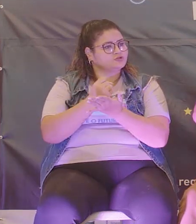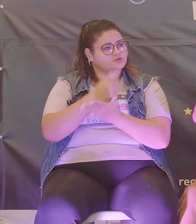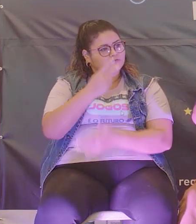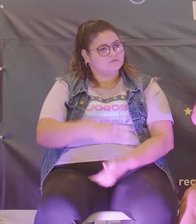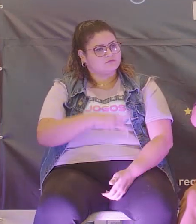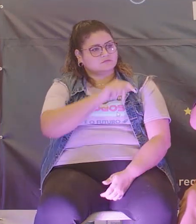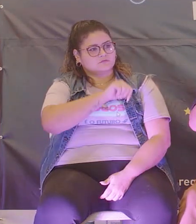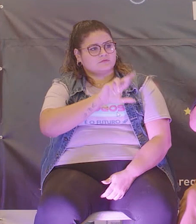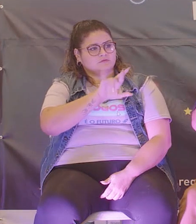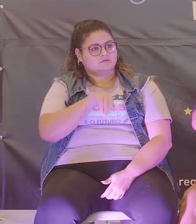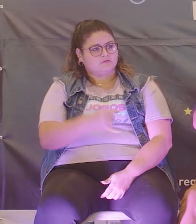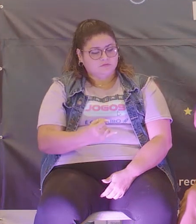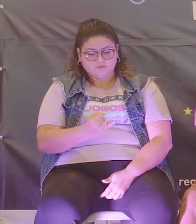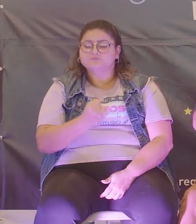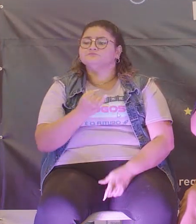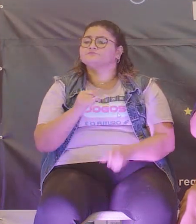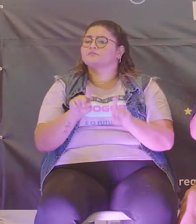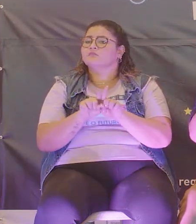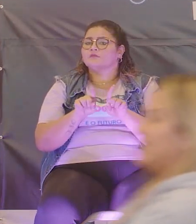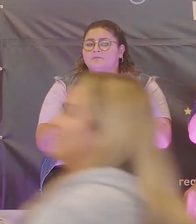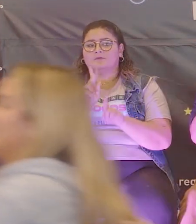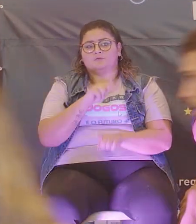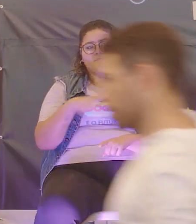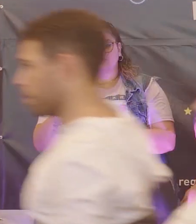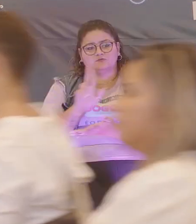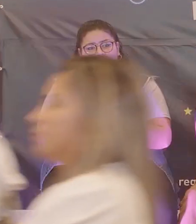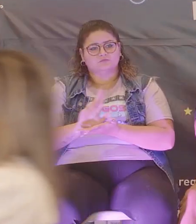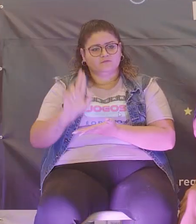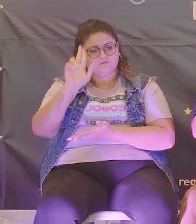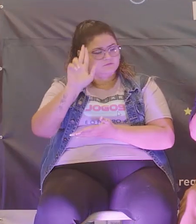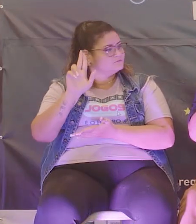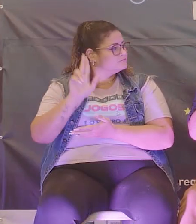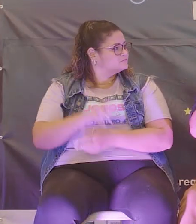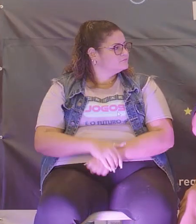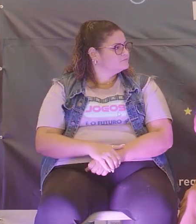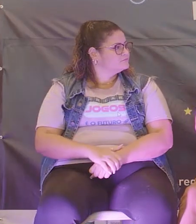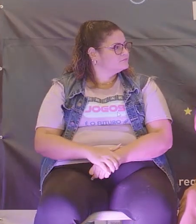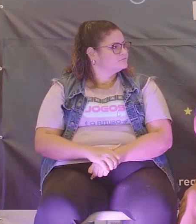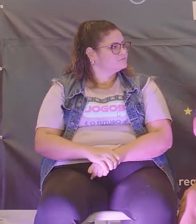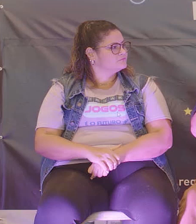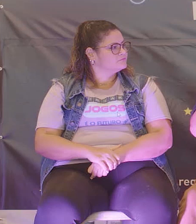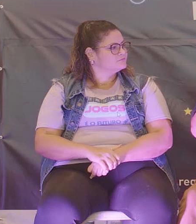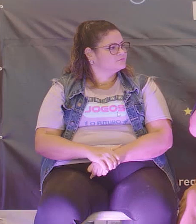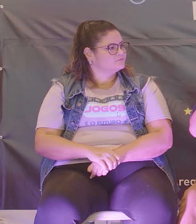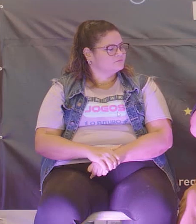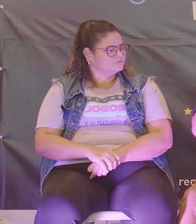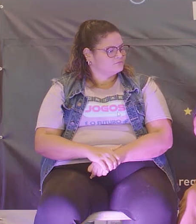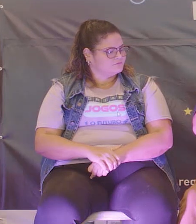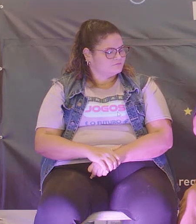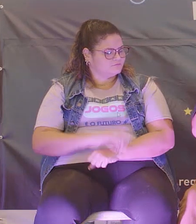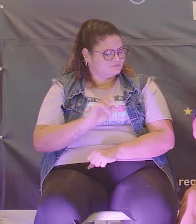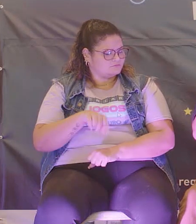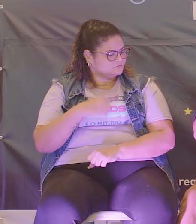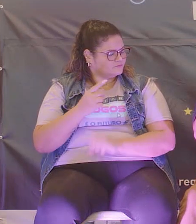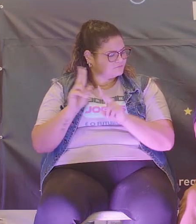Rio. E também sou professor universitário de jogos. E eu estou aqui para falar um